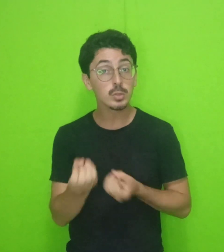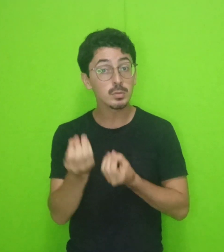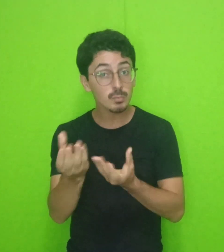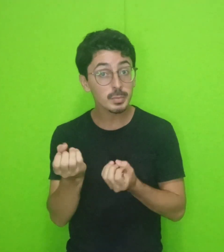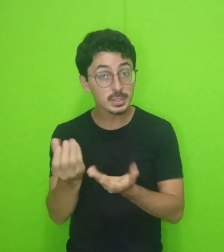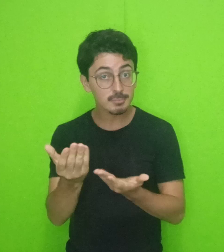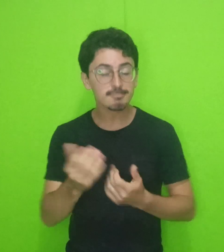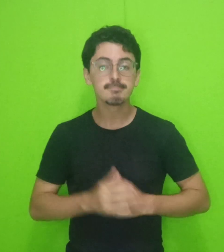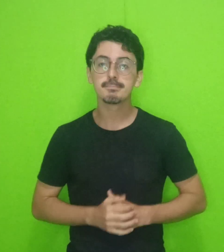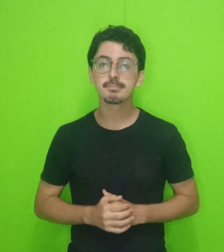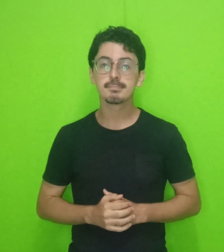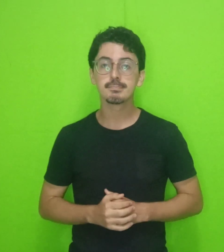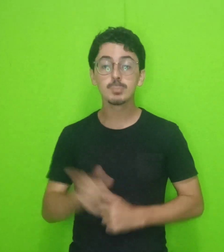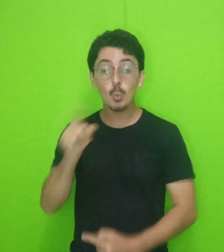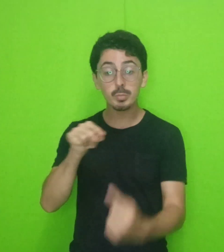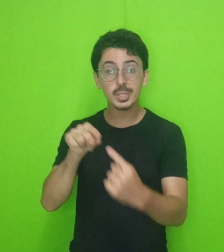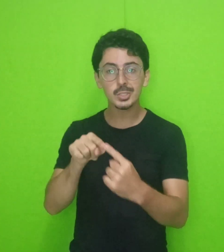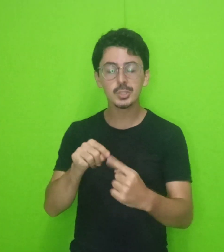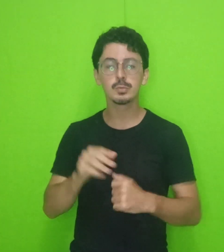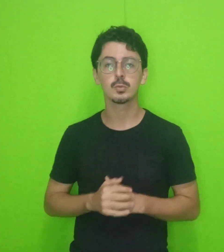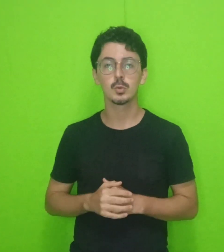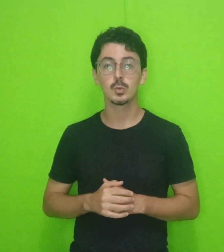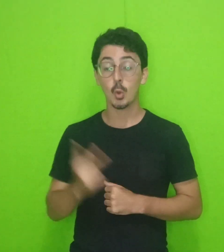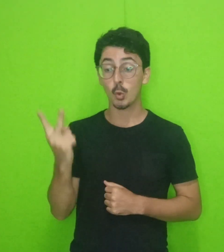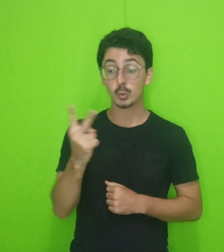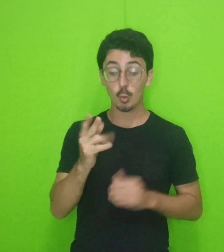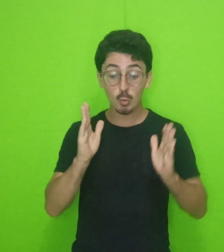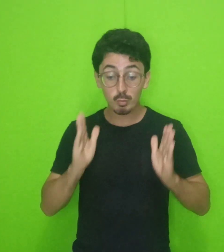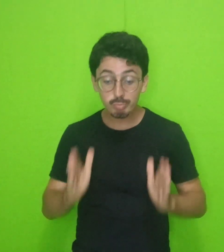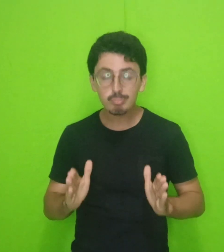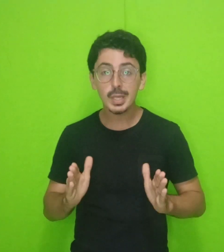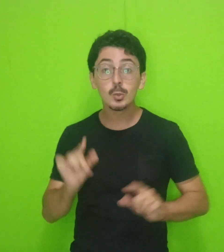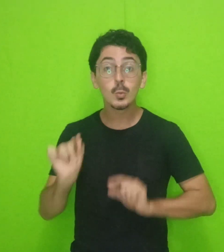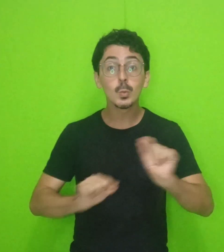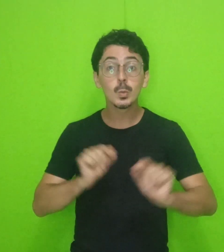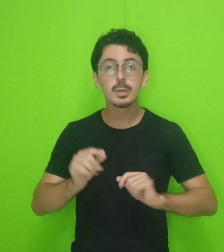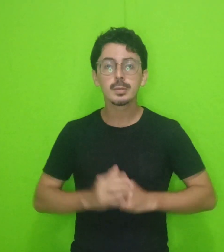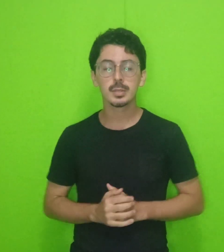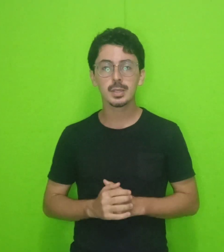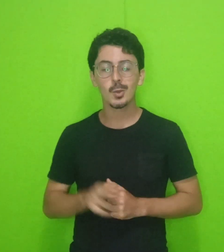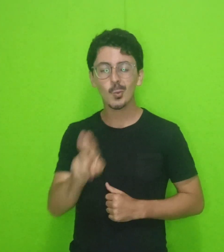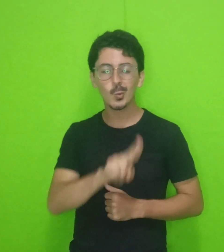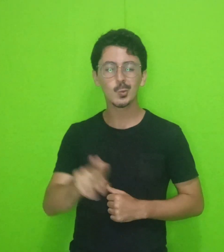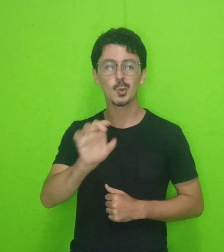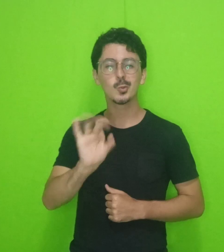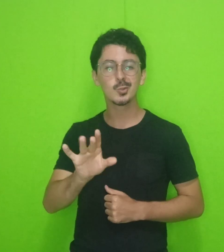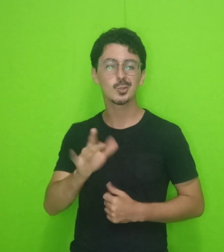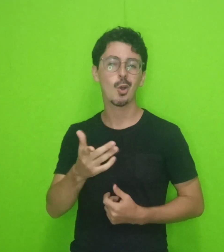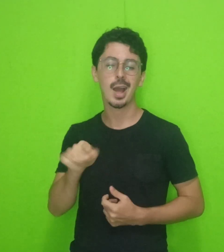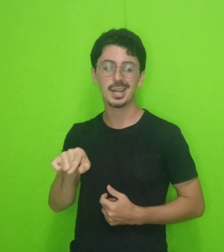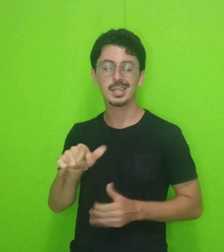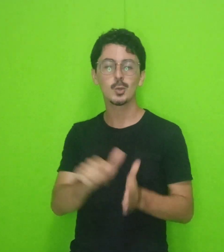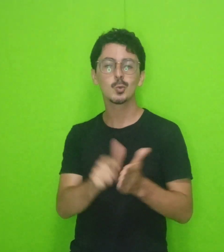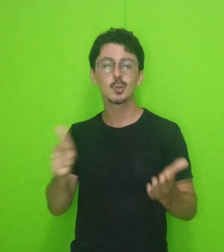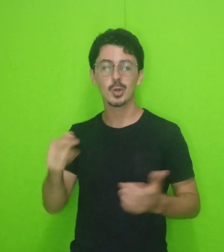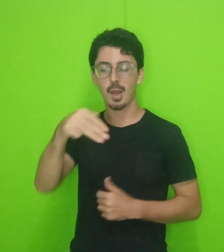Os objetivos da fase 2, que utilizou apenas a versão online do jornal Massa,